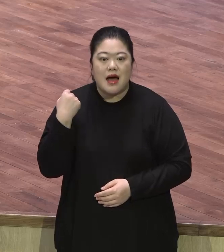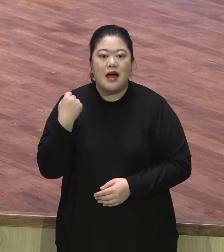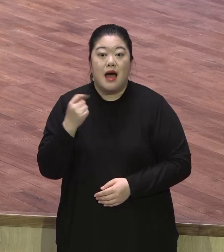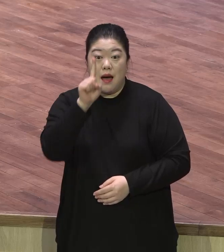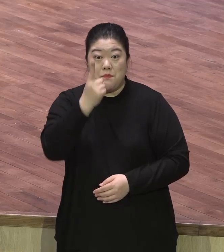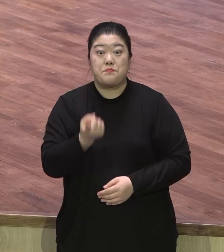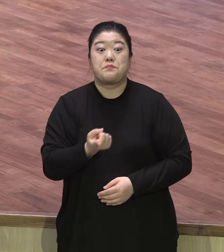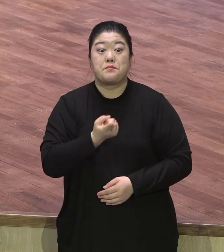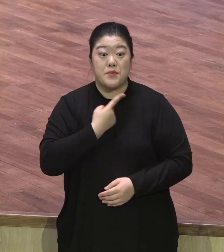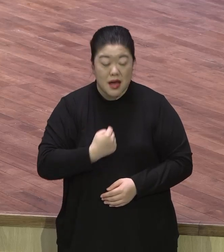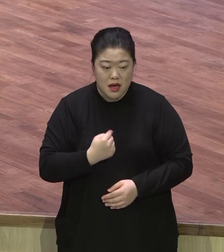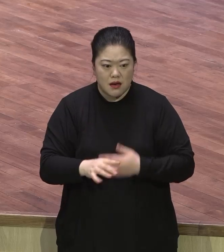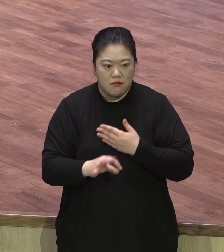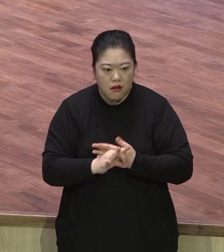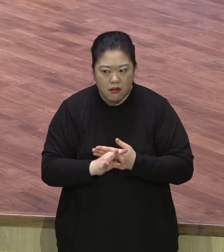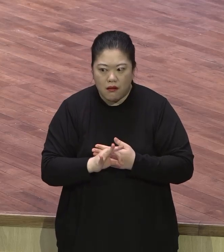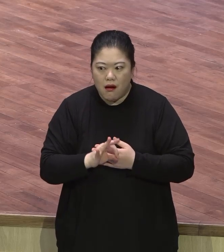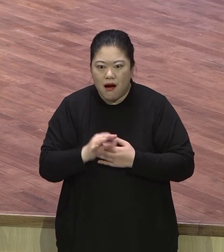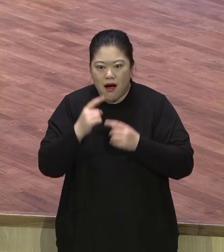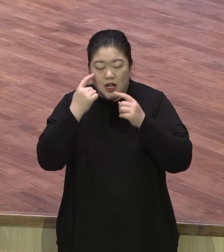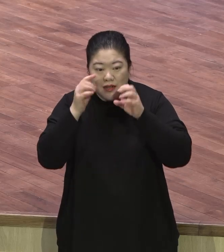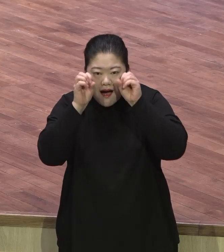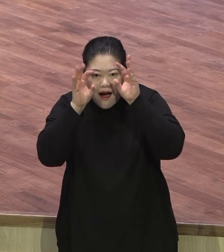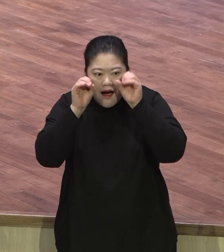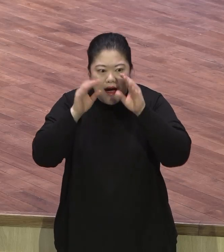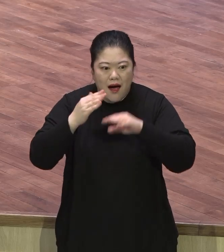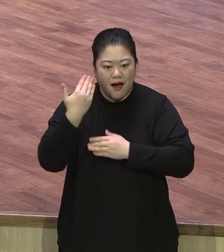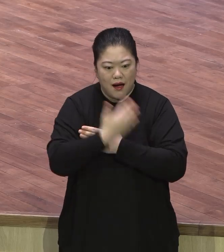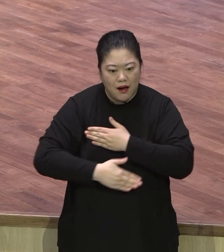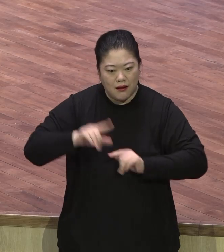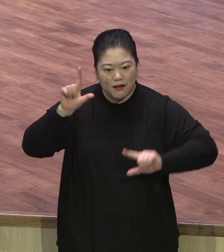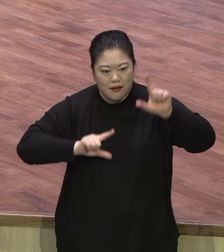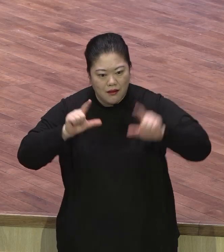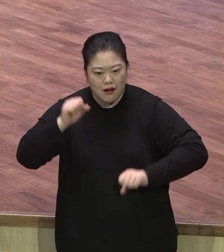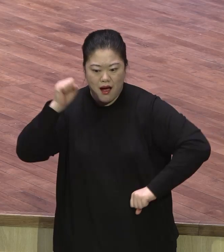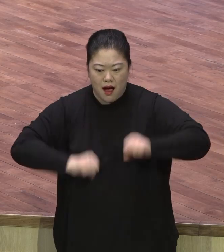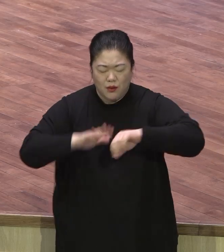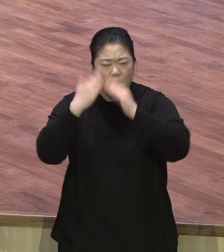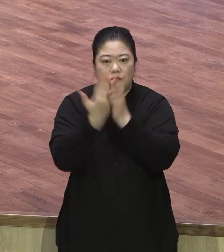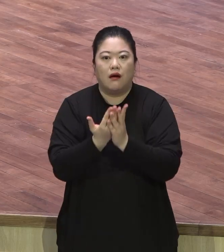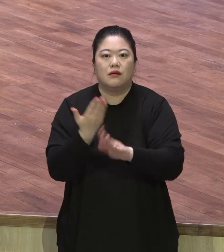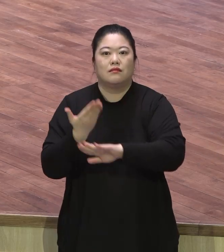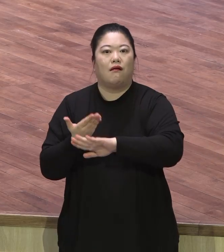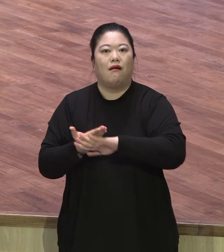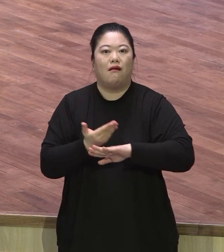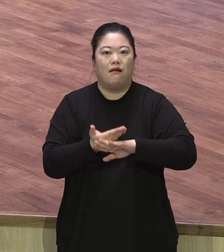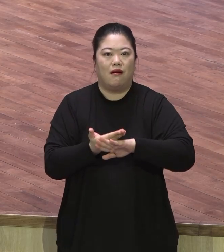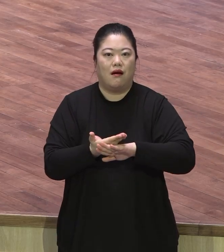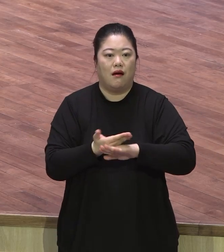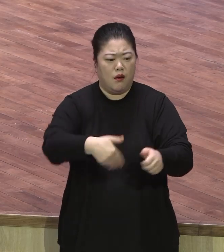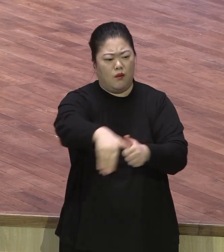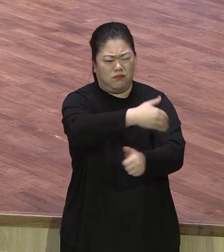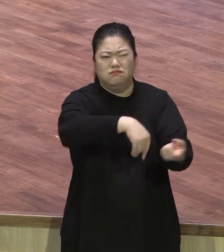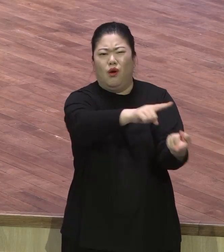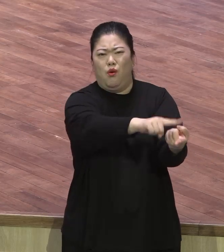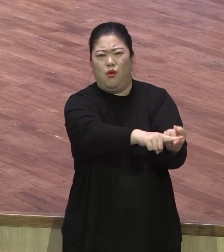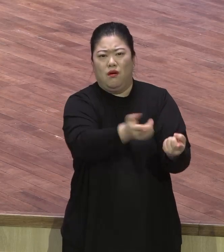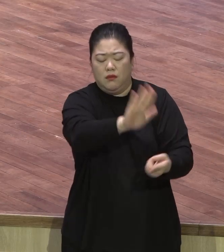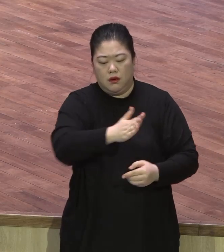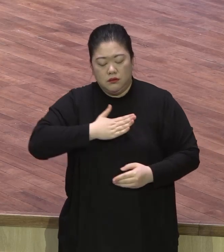삶이 다릅니다 달라야 돼요 환경은 변하지 않아도 여러분 신분을 신분을